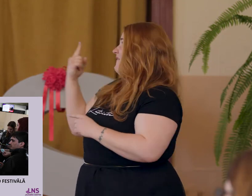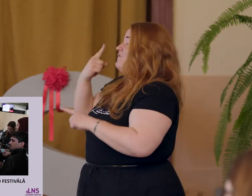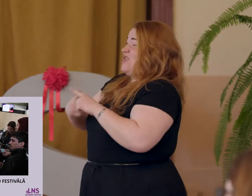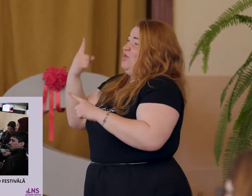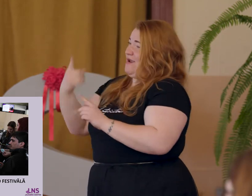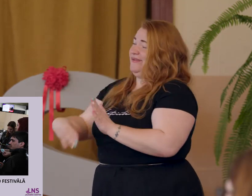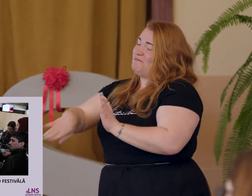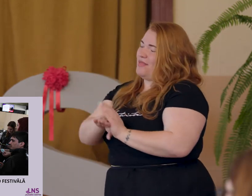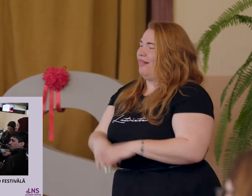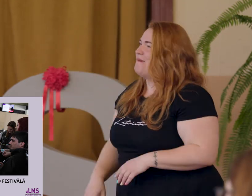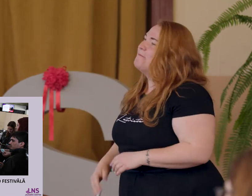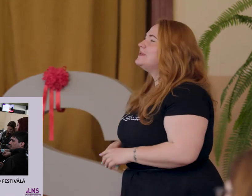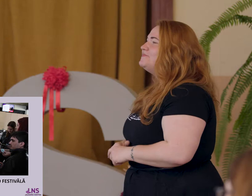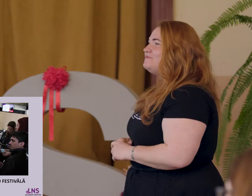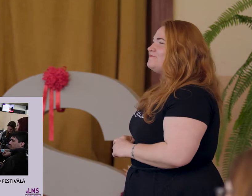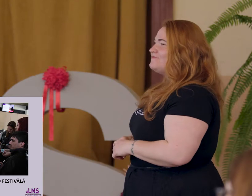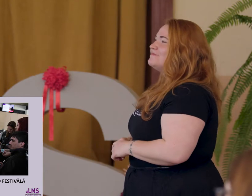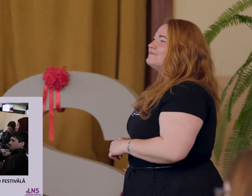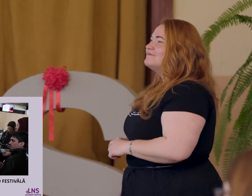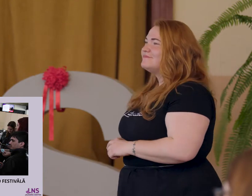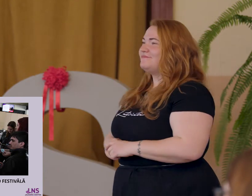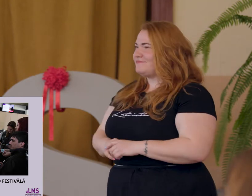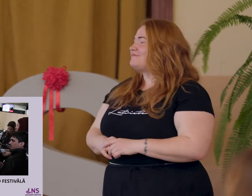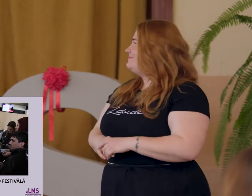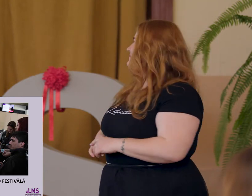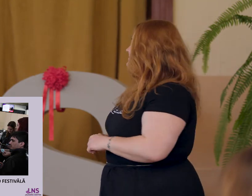Jā. Vienu reizi esam bijuši, nu, tā kā tālāk nav bijis.